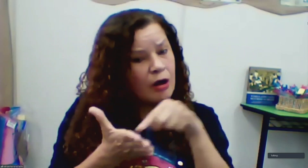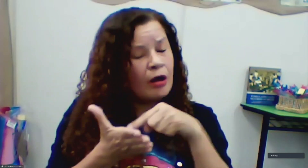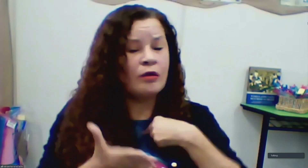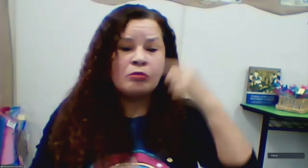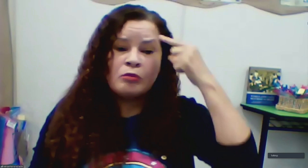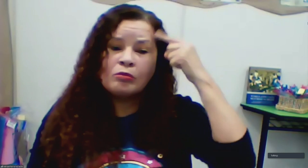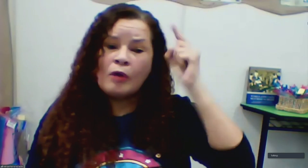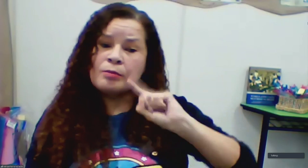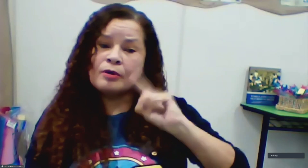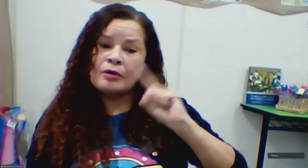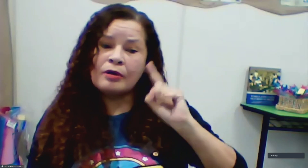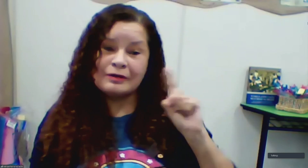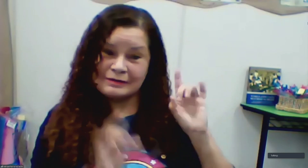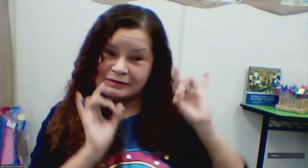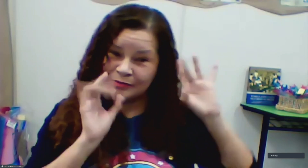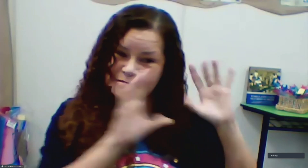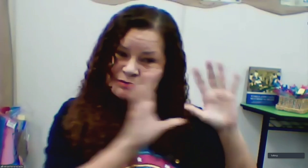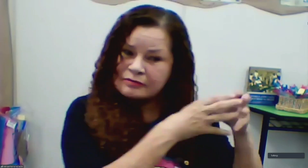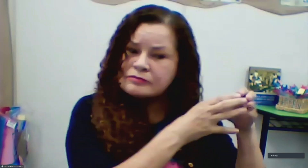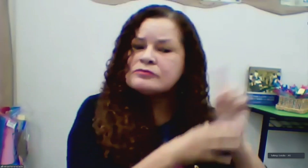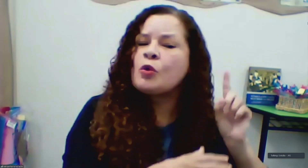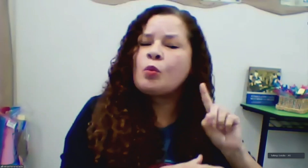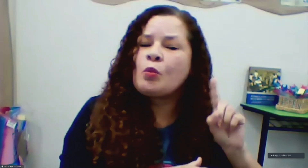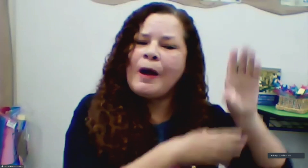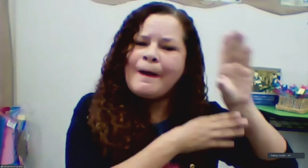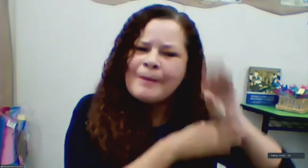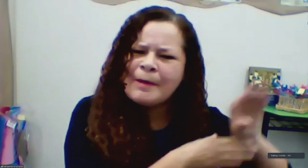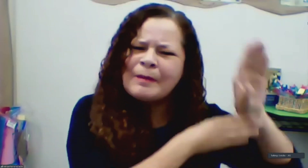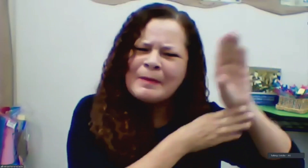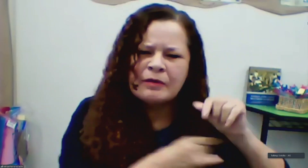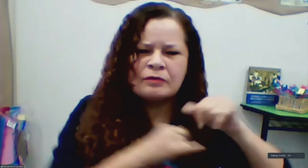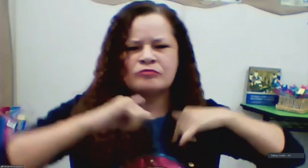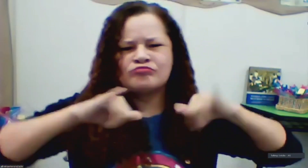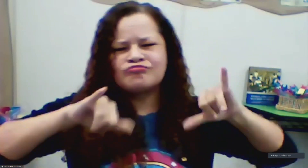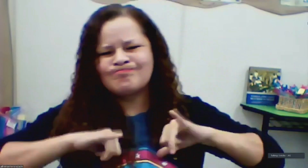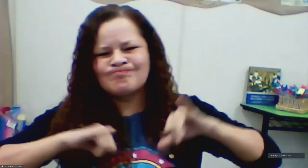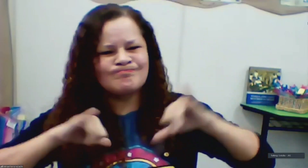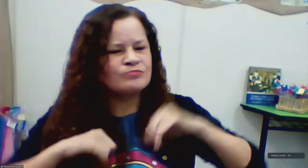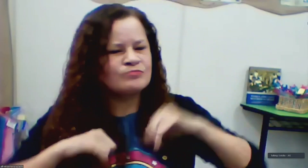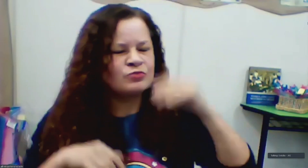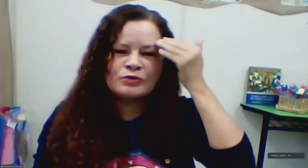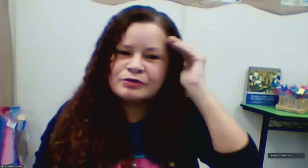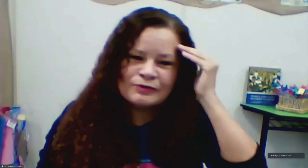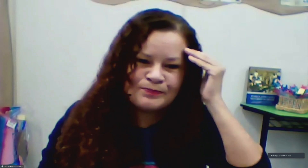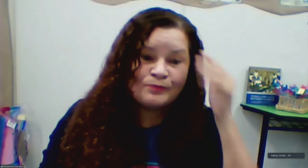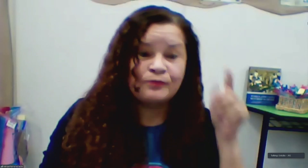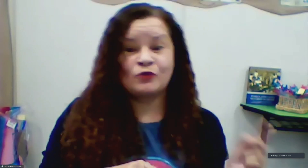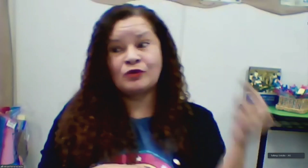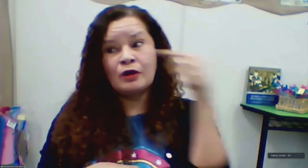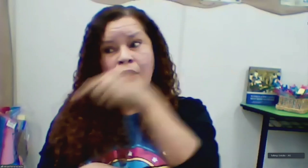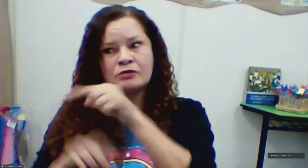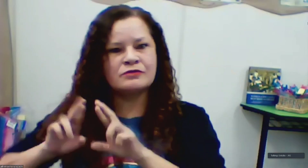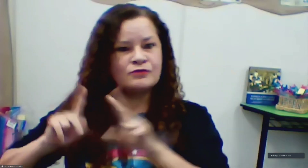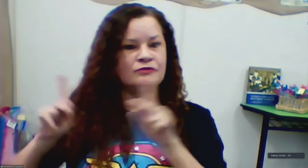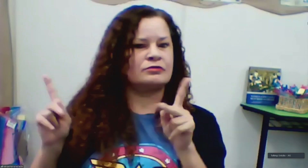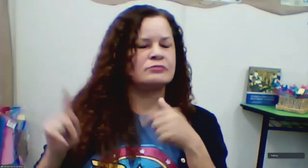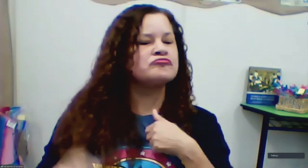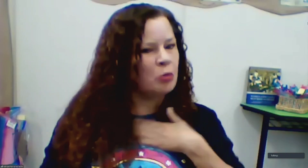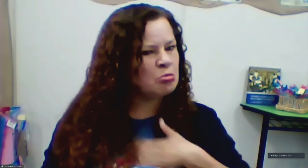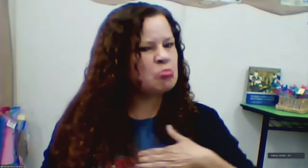alguma coisa. Olha, é muito difícil, é um sofrimento terrível, porque era diferente da outra sala. Eu tinha interesse naquela outra